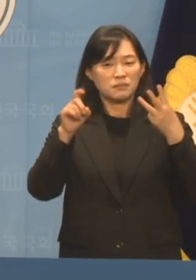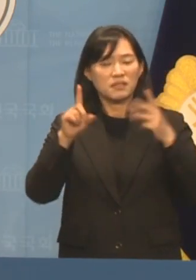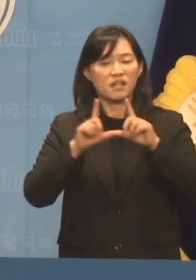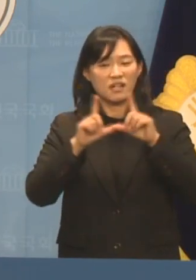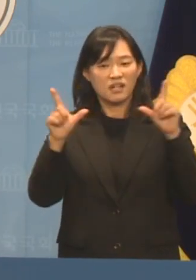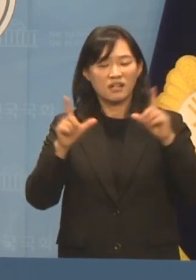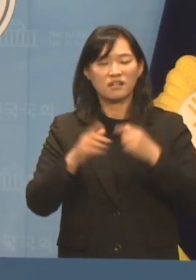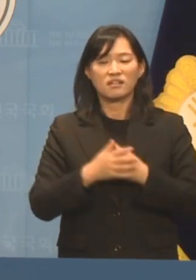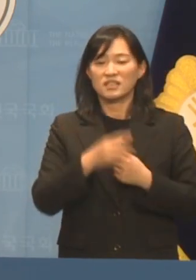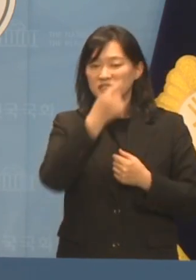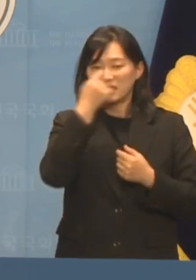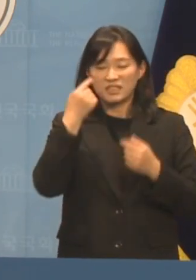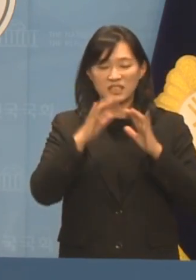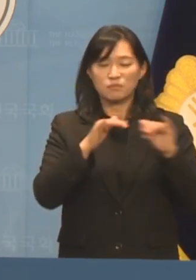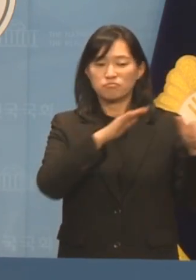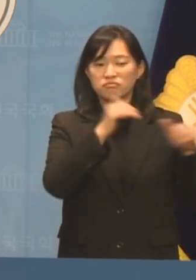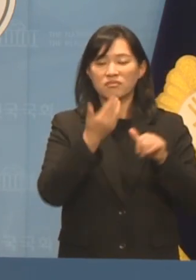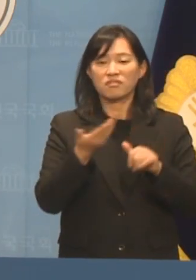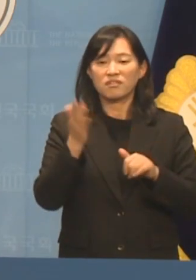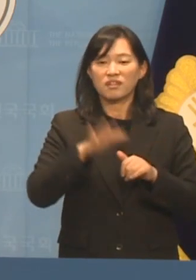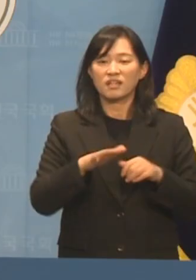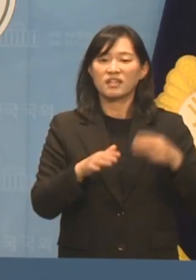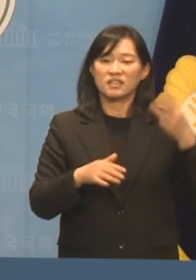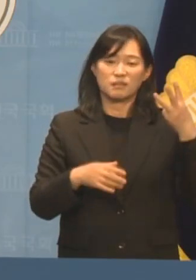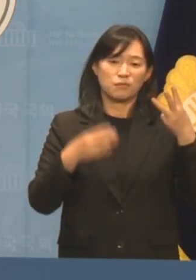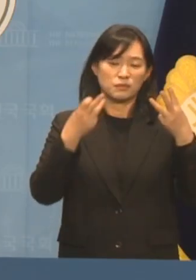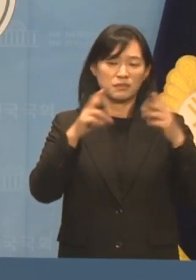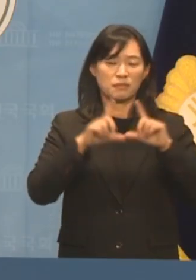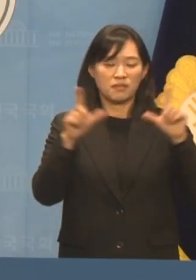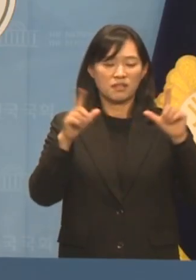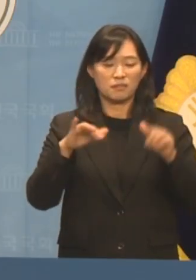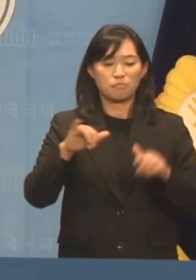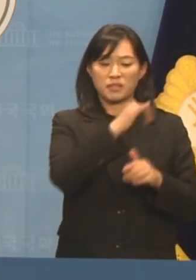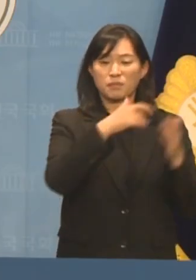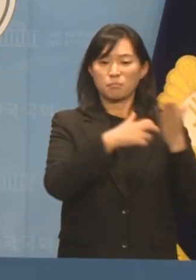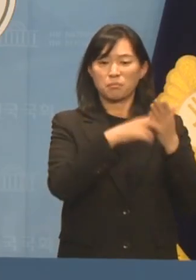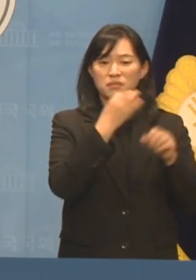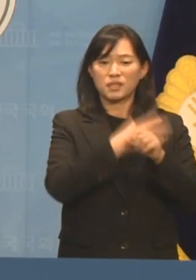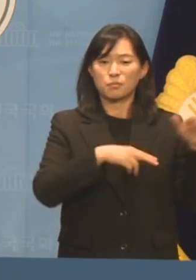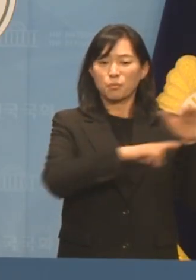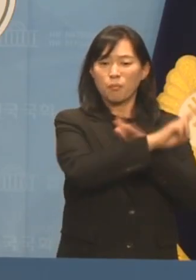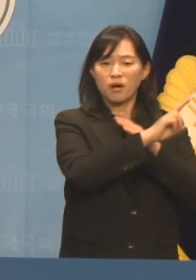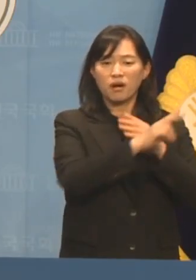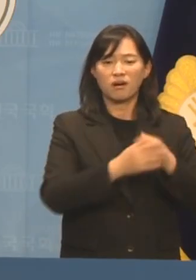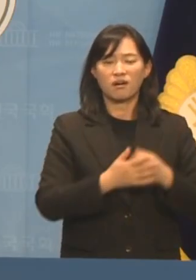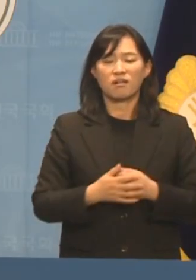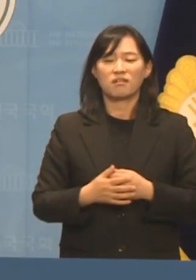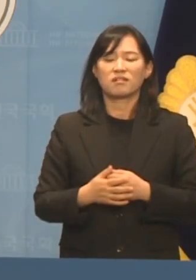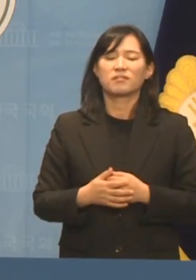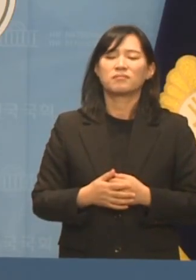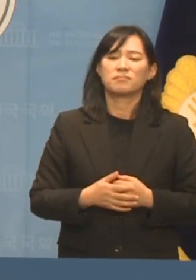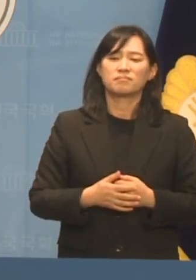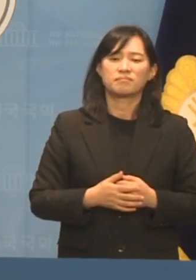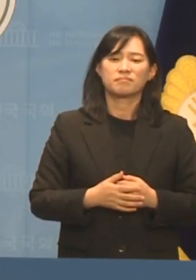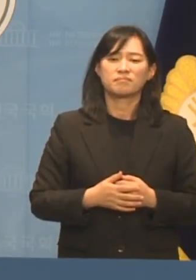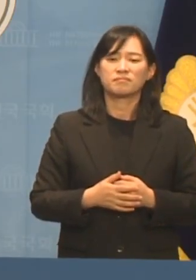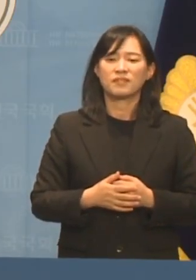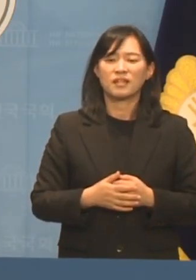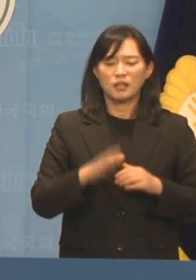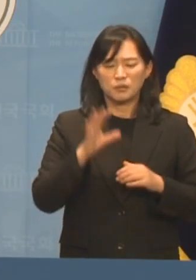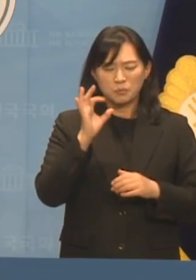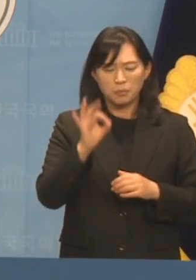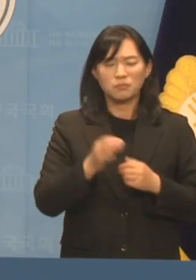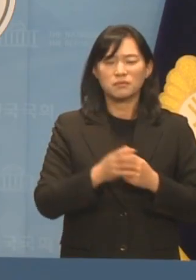3월 13일 날 발권해서 홍콩으로 주랭랑 친 겁니다. 이러면서 시기도 대상도